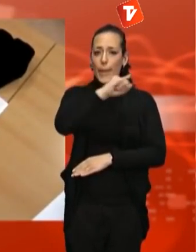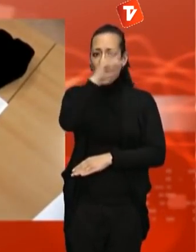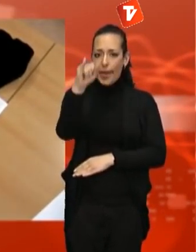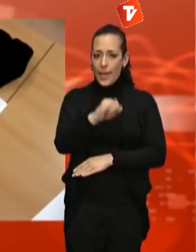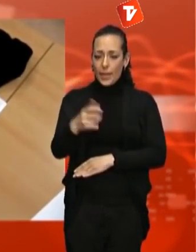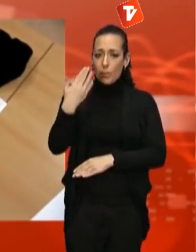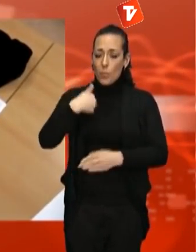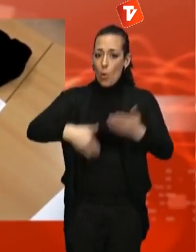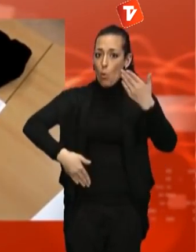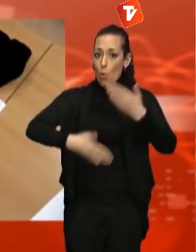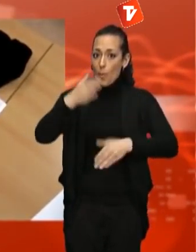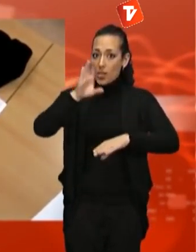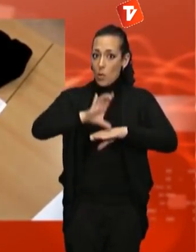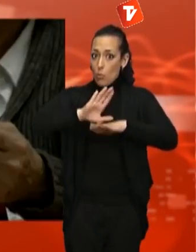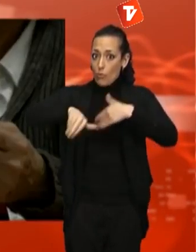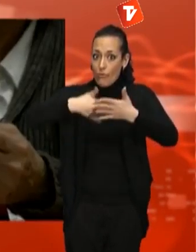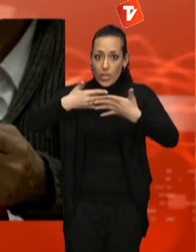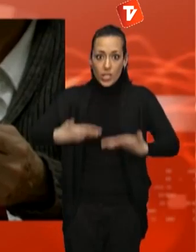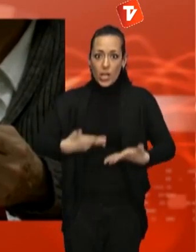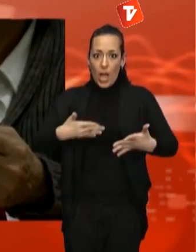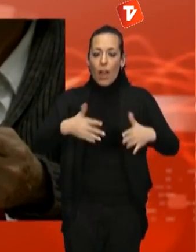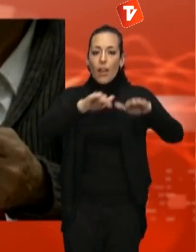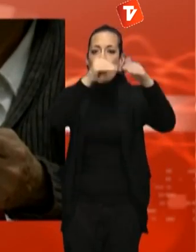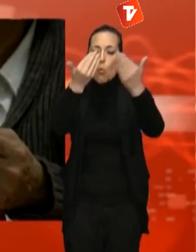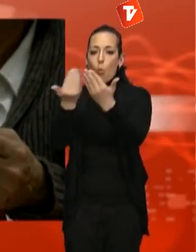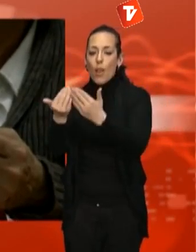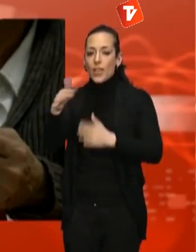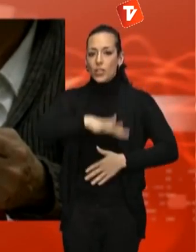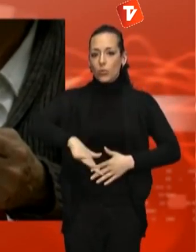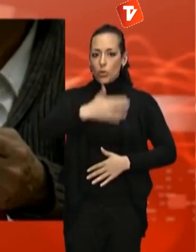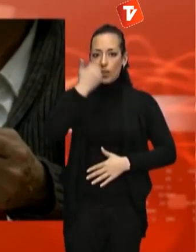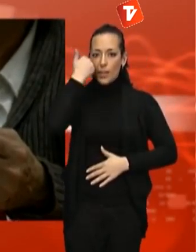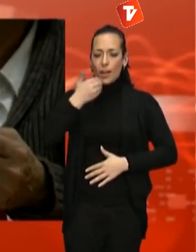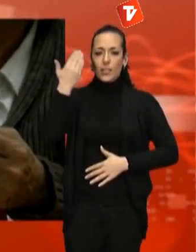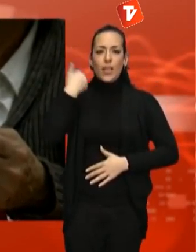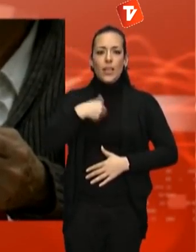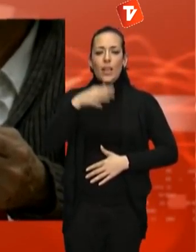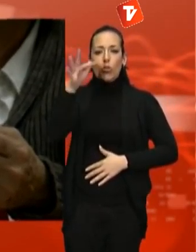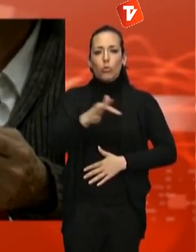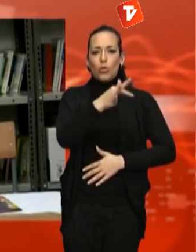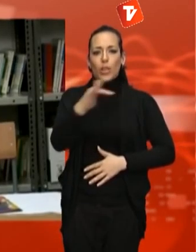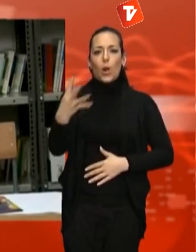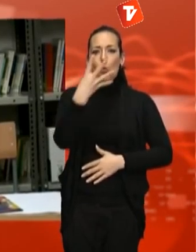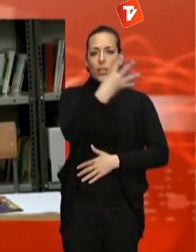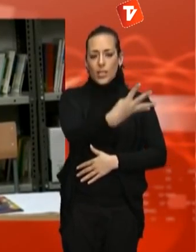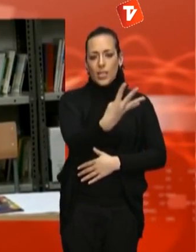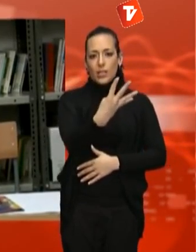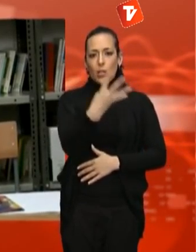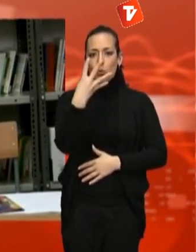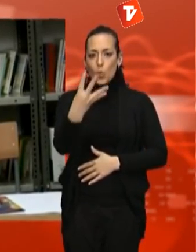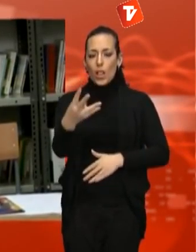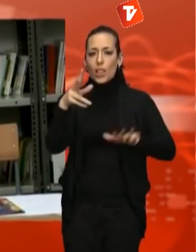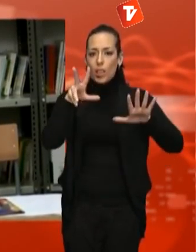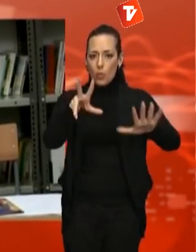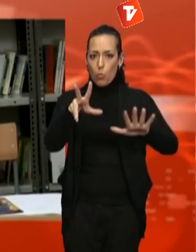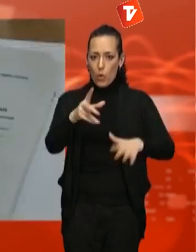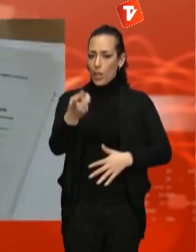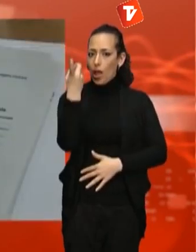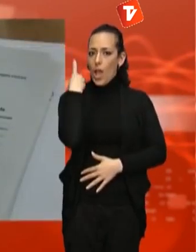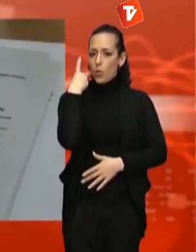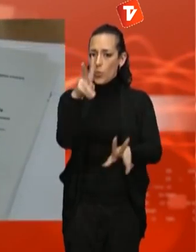passat i fins ara, els centres escolars de Terrassa han rebut 481 incorporacions d'alumnes nous en l'etapa de primària.